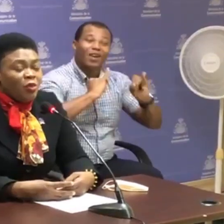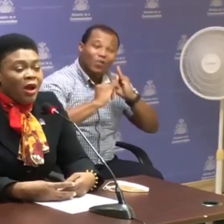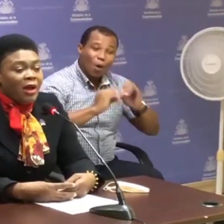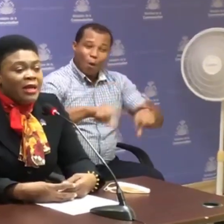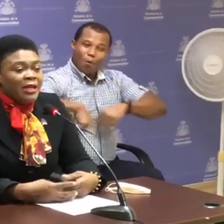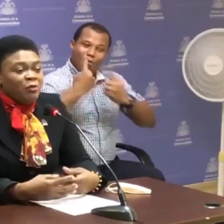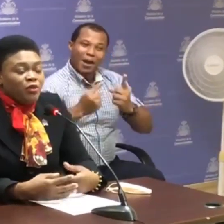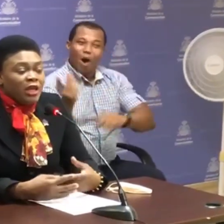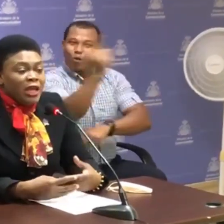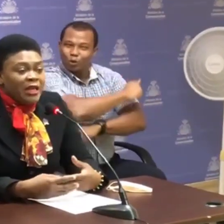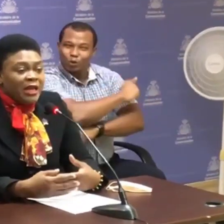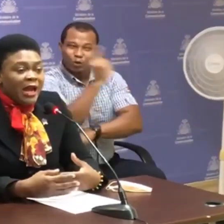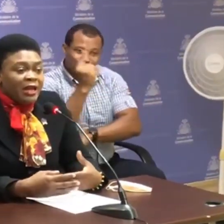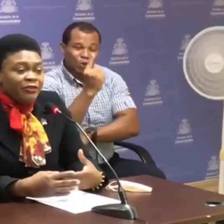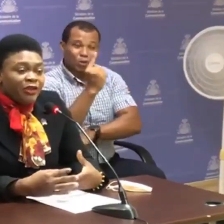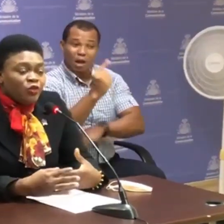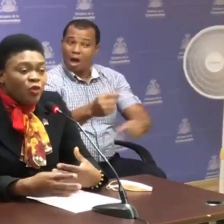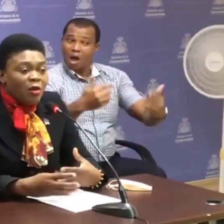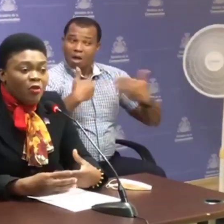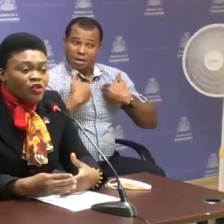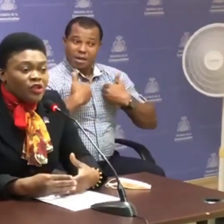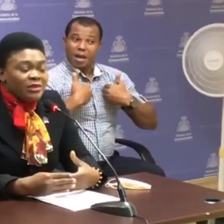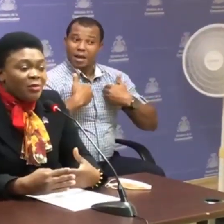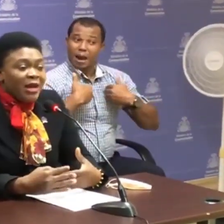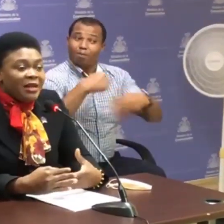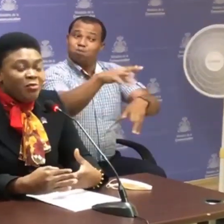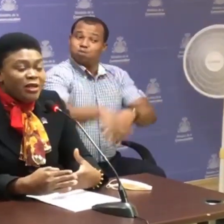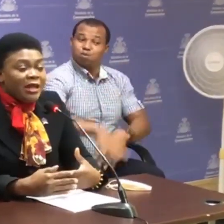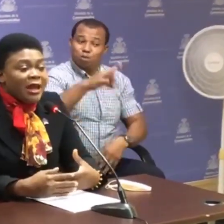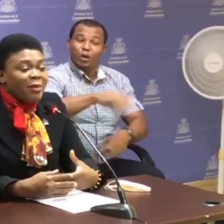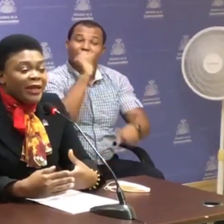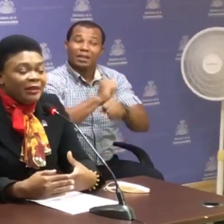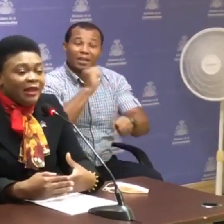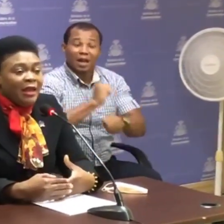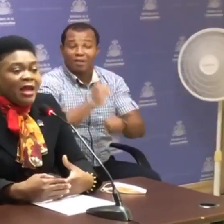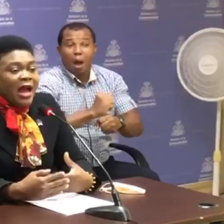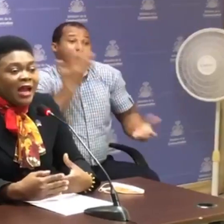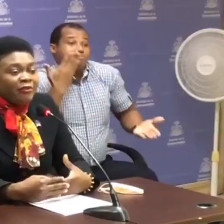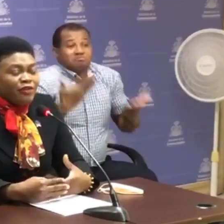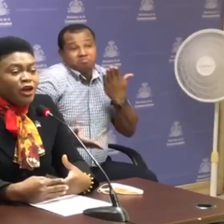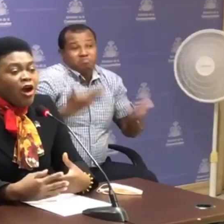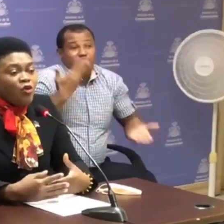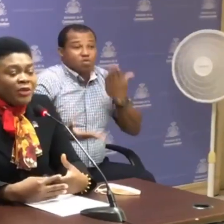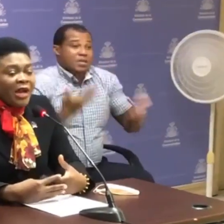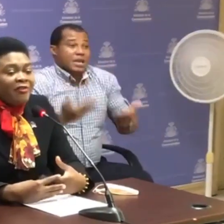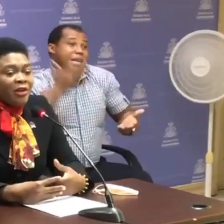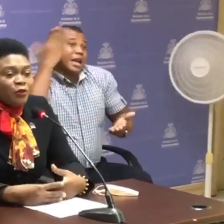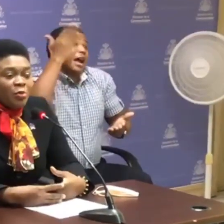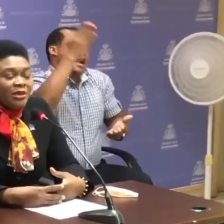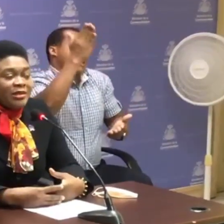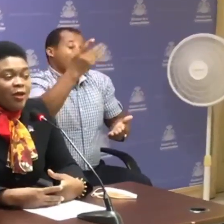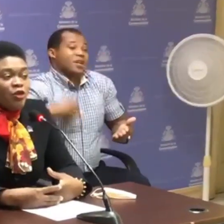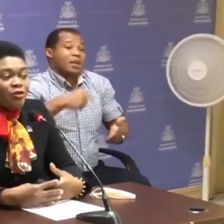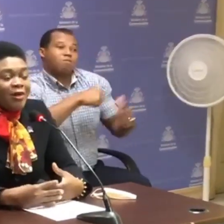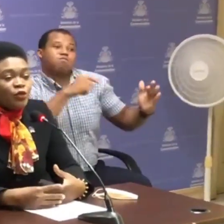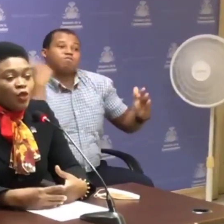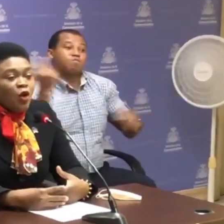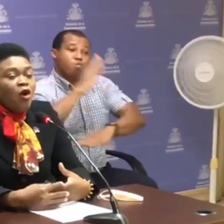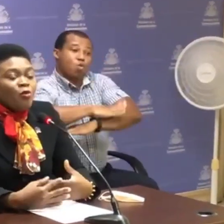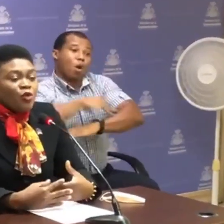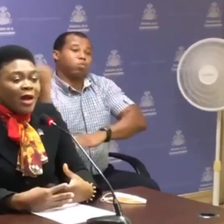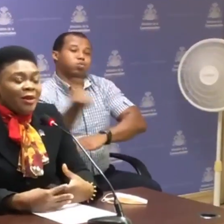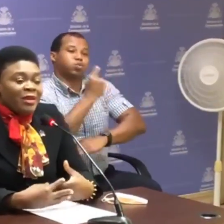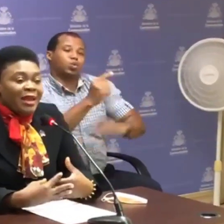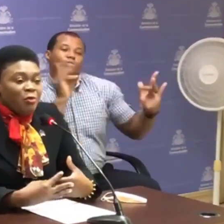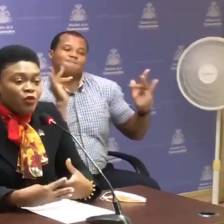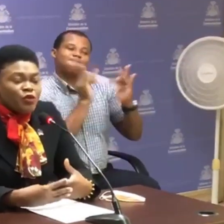salon emploi et puis gagner qui arrive tout embaucher, ça va dépendre et après être à l'avenir en contact avec l'entreprise. Ça y a une façon